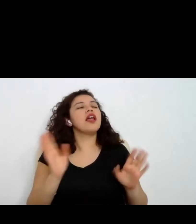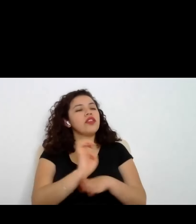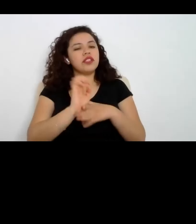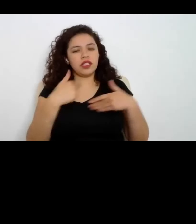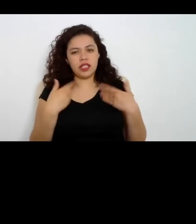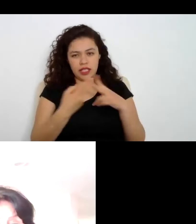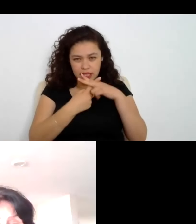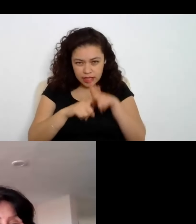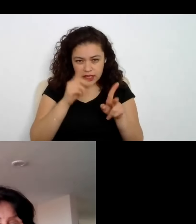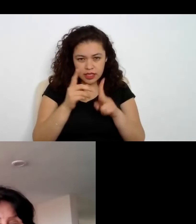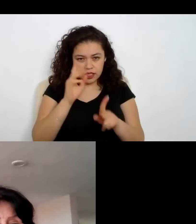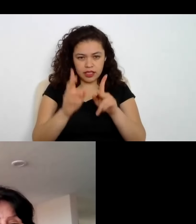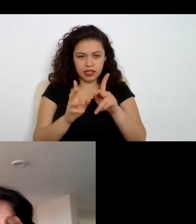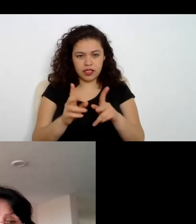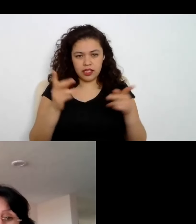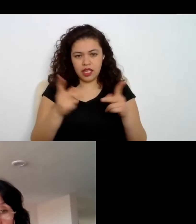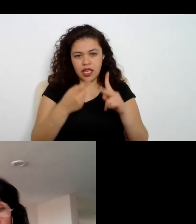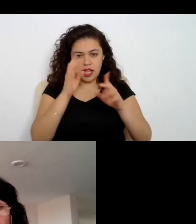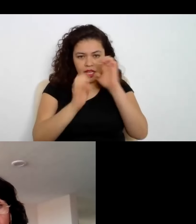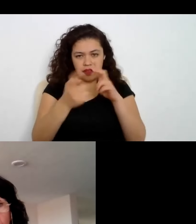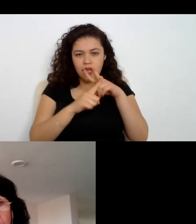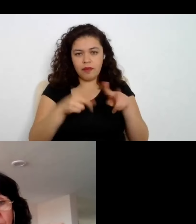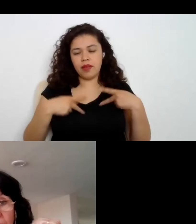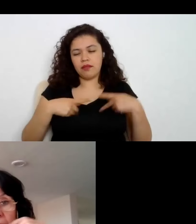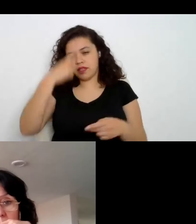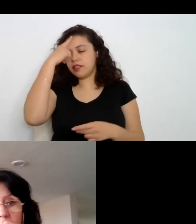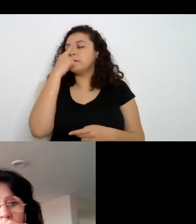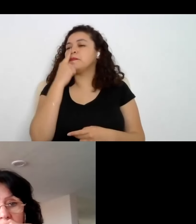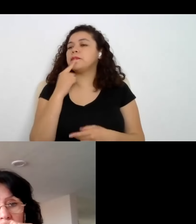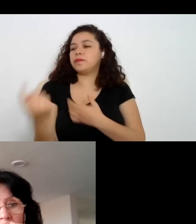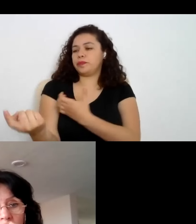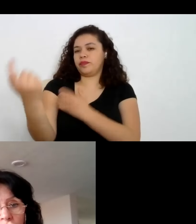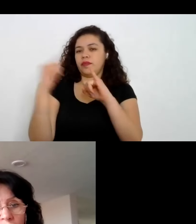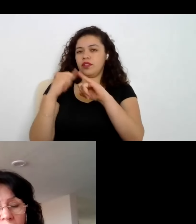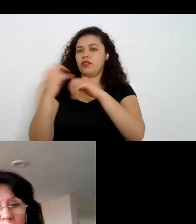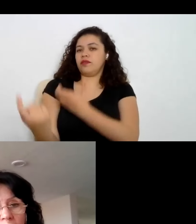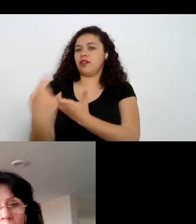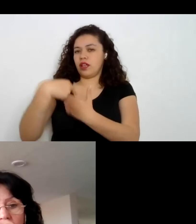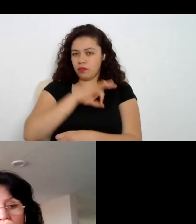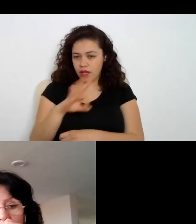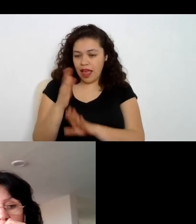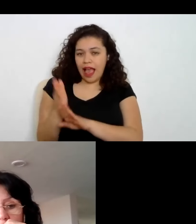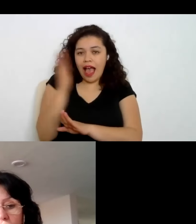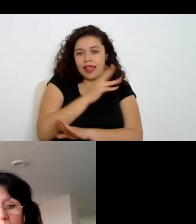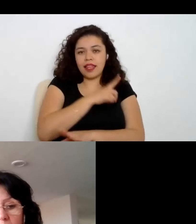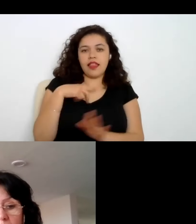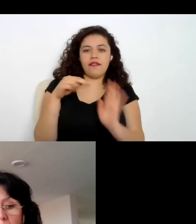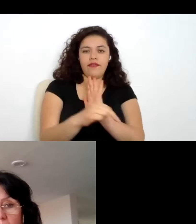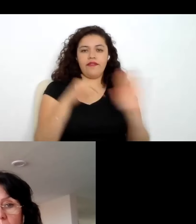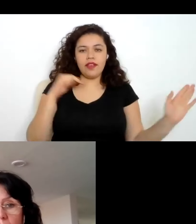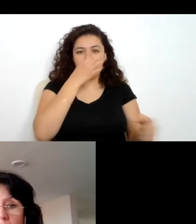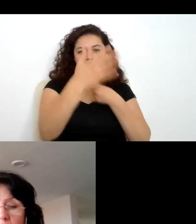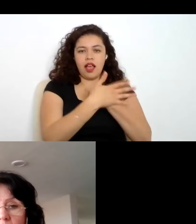inicial para ver si la persona cumple el perfil para ingresar a la institución, antes tiene que haber firmado el aviso